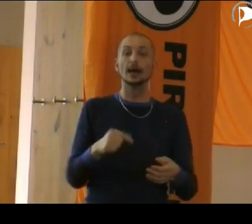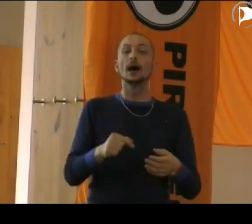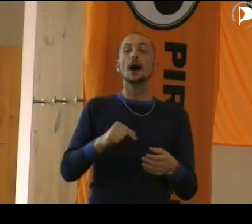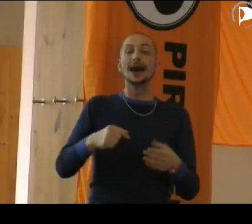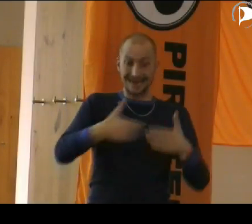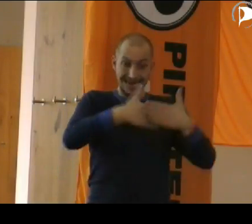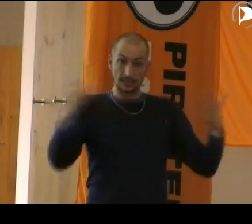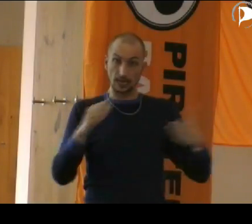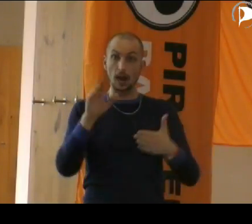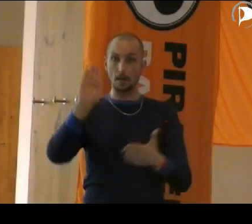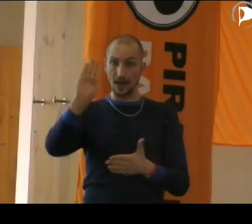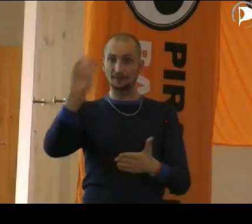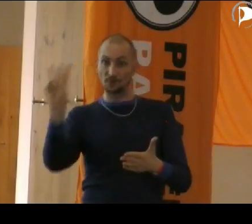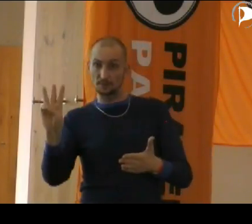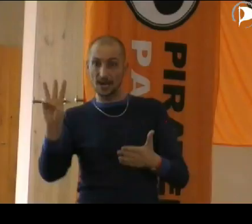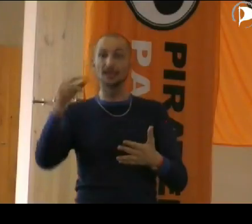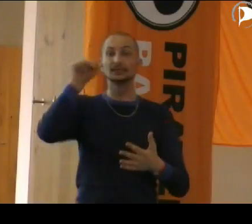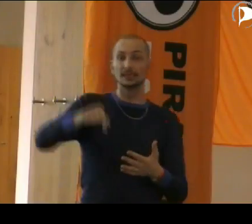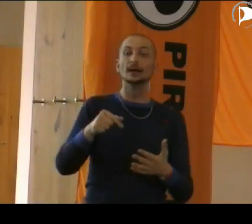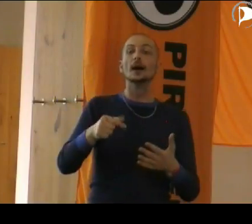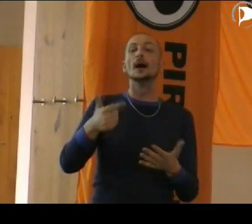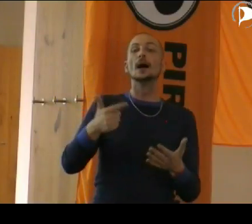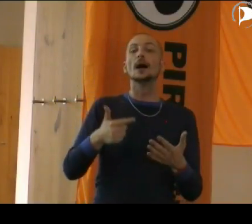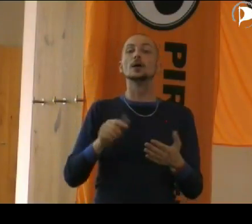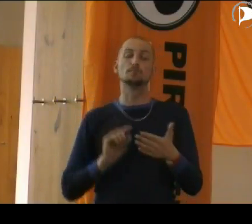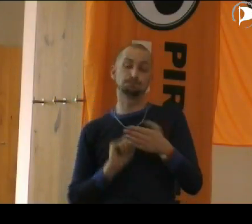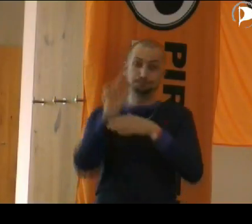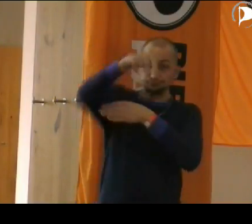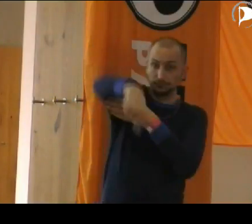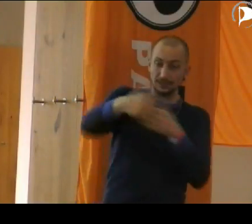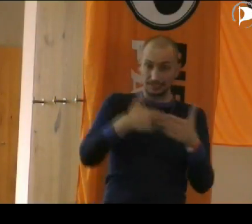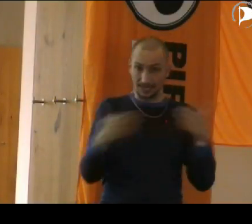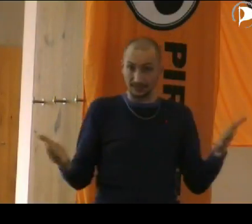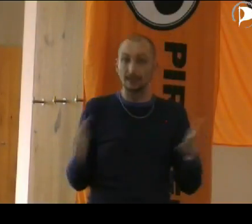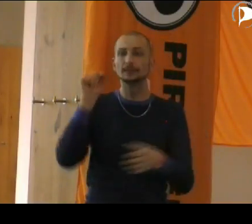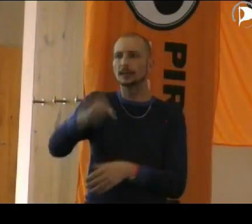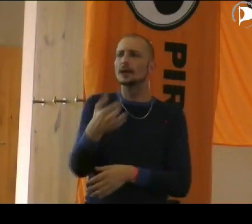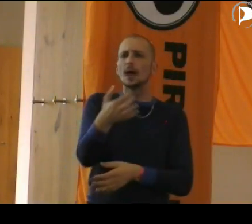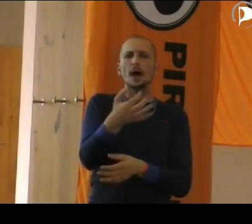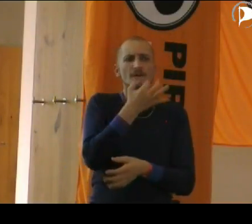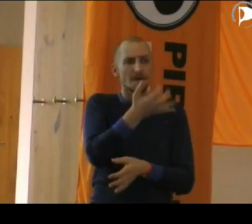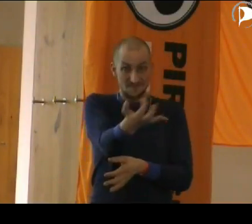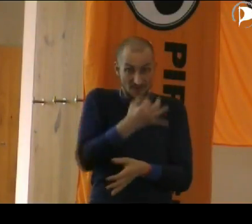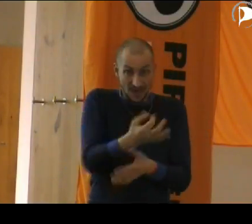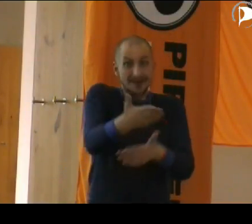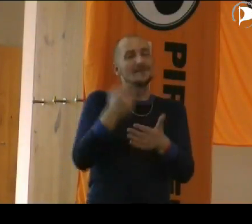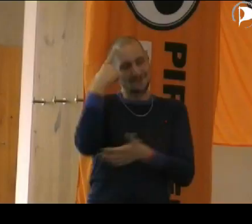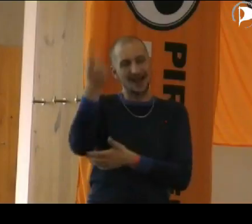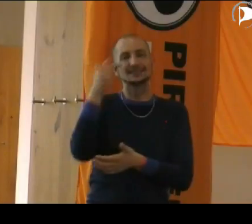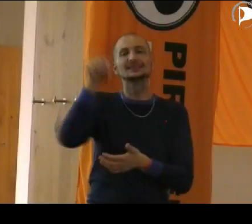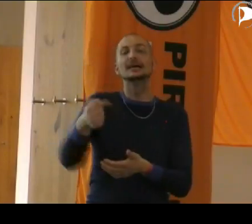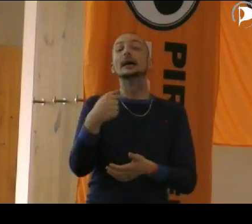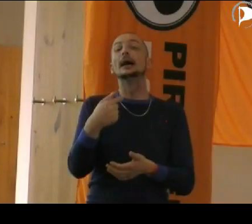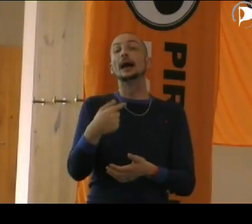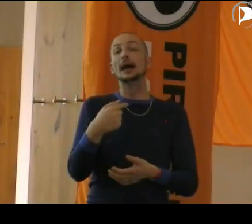hinaus ich nehme euch auch gleich eine frage von berg ich hab hier sagte bekannten pflege